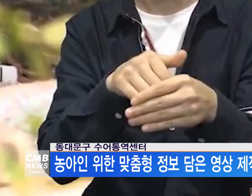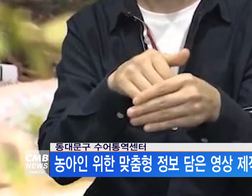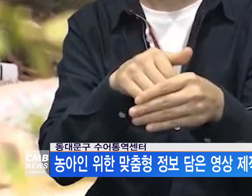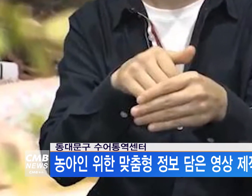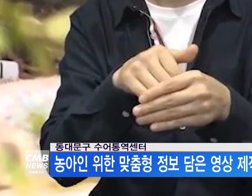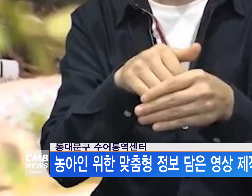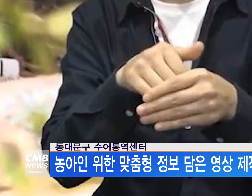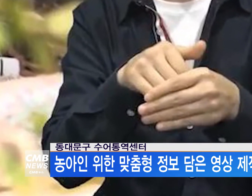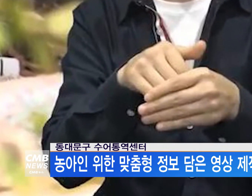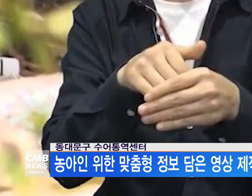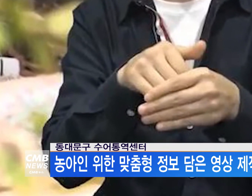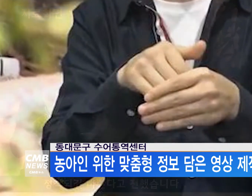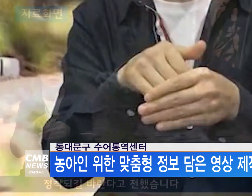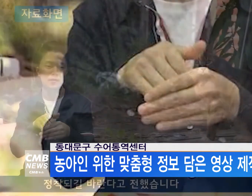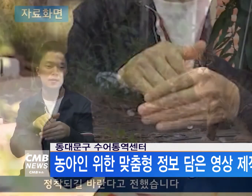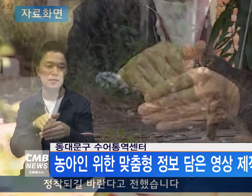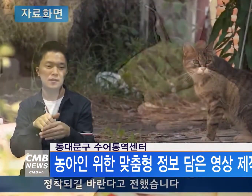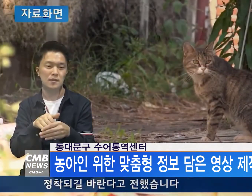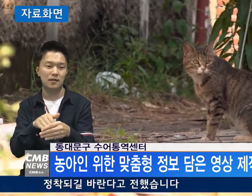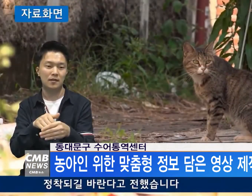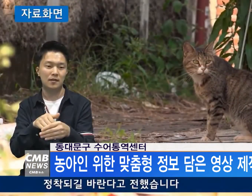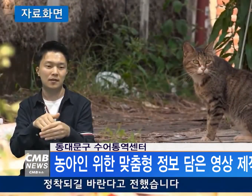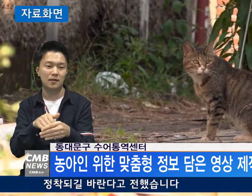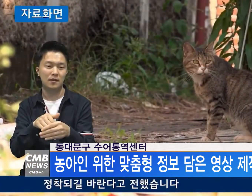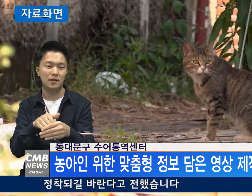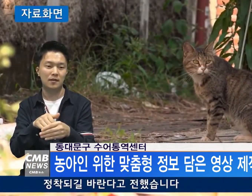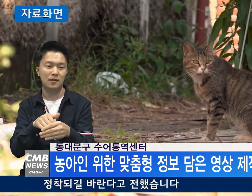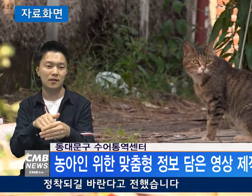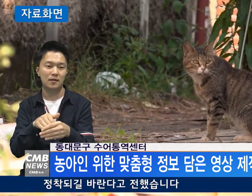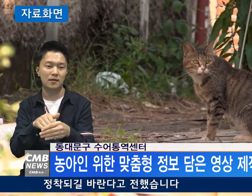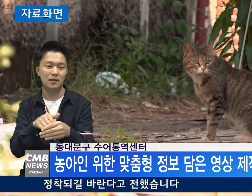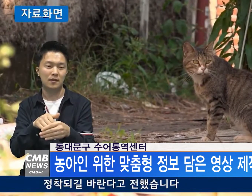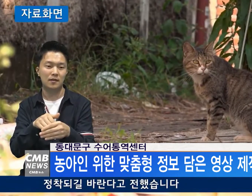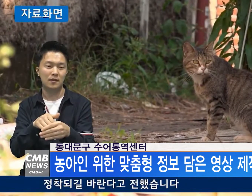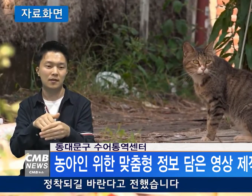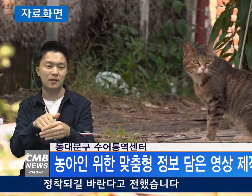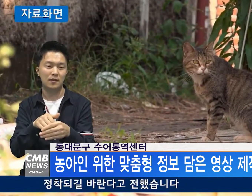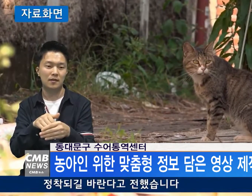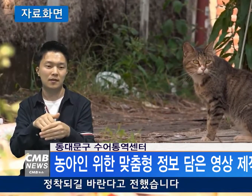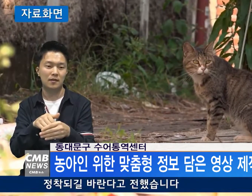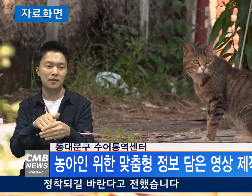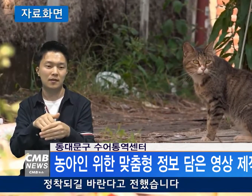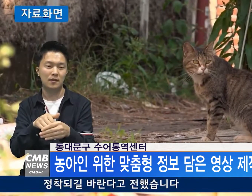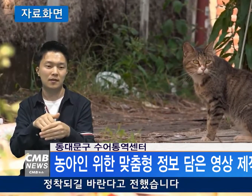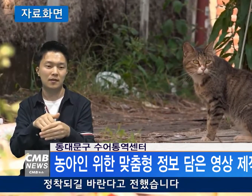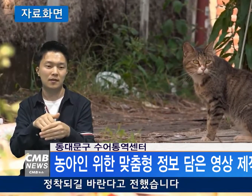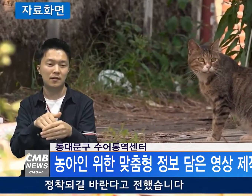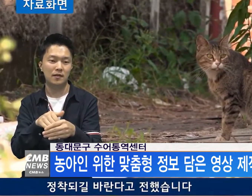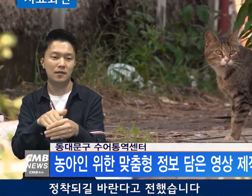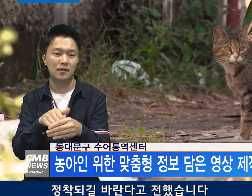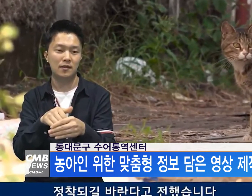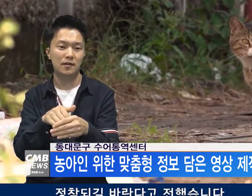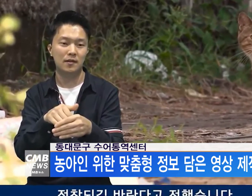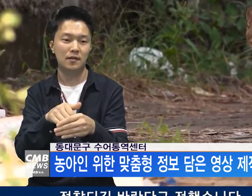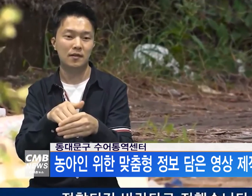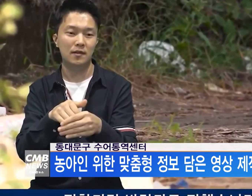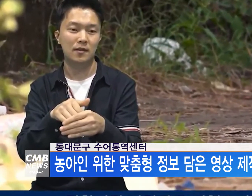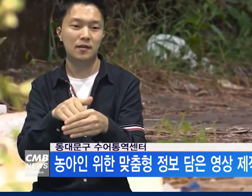제공되고 있는데 새로 제작될 영상에는 수어통역사가 전면에 등장해 손 모양뿐 아니라 몸짓,